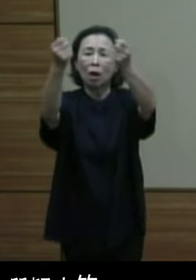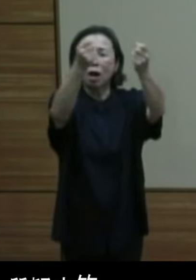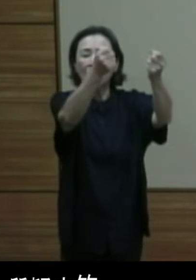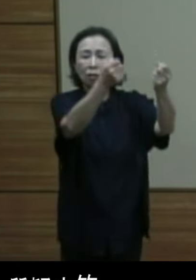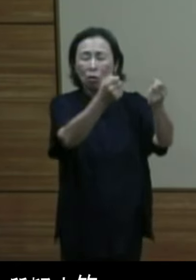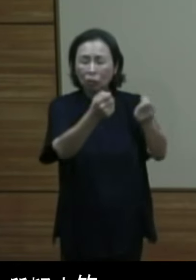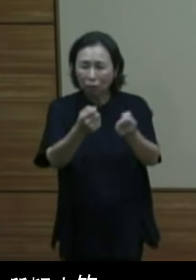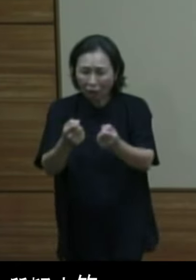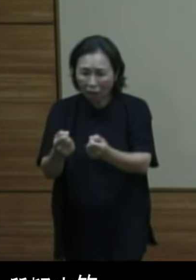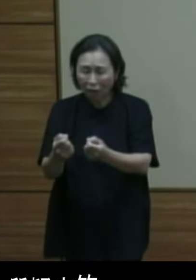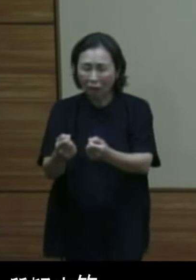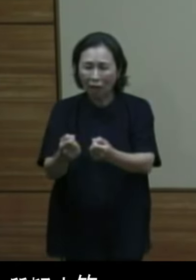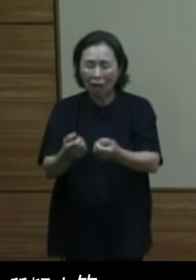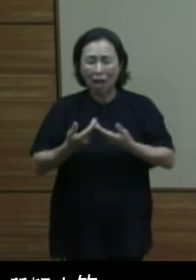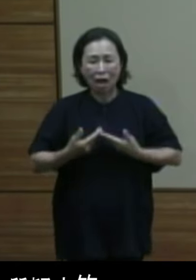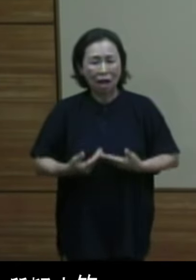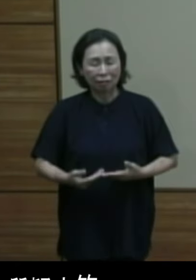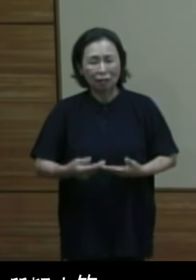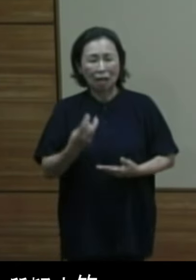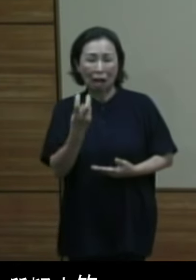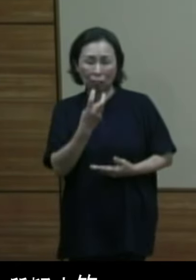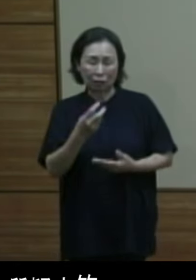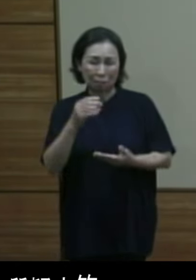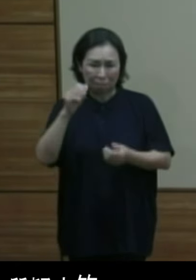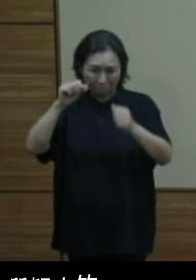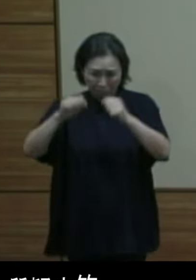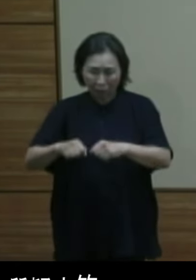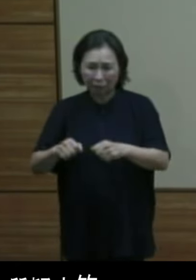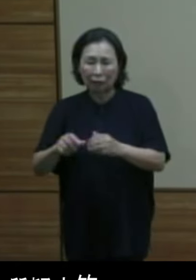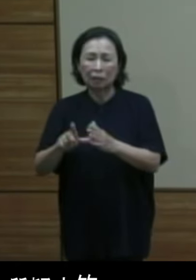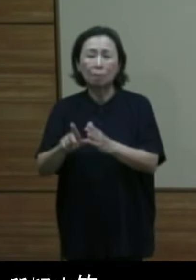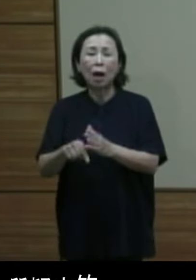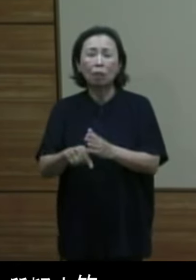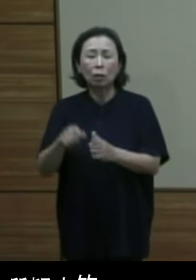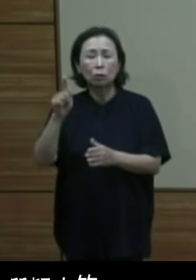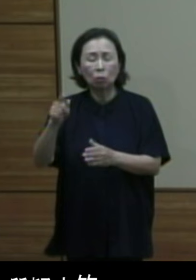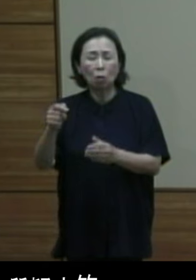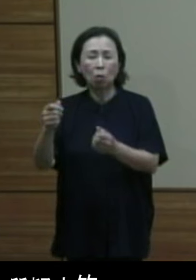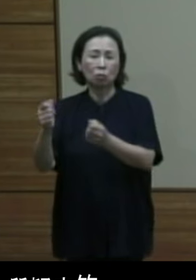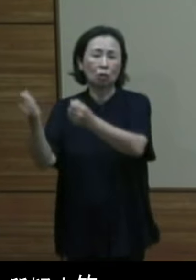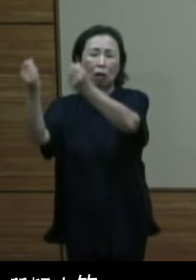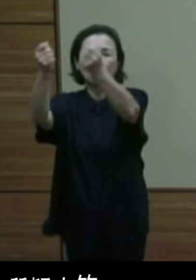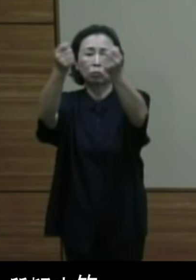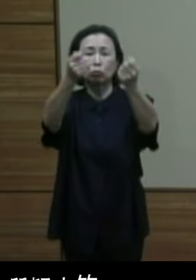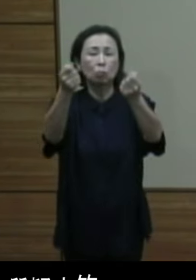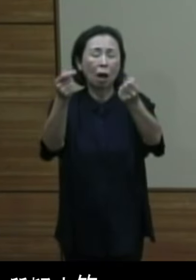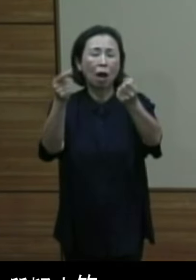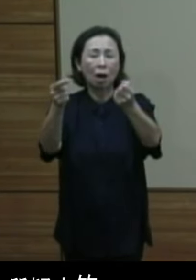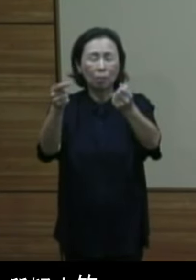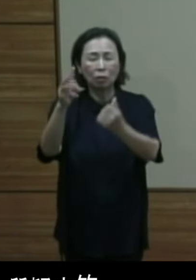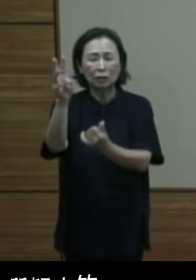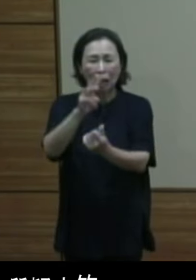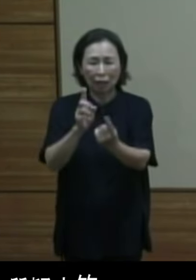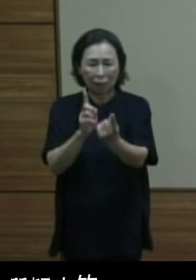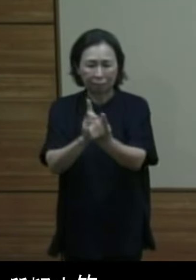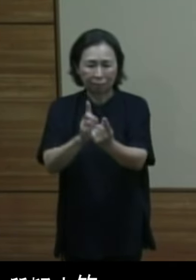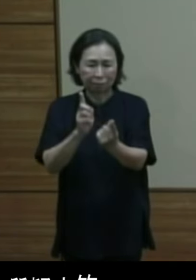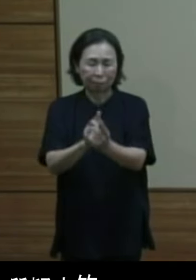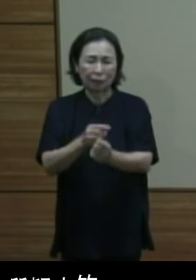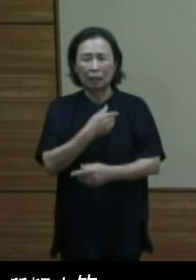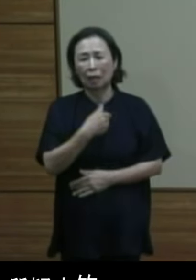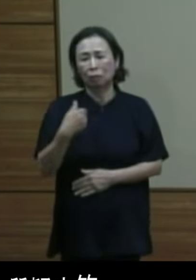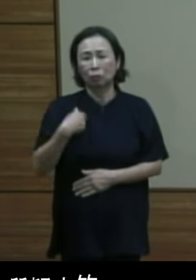商用運行されていて安全性が確認されていれば、空飛ぶ車もですね、災害対応が可能だということです